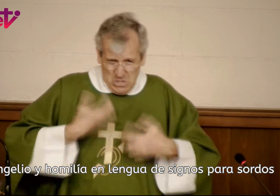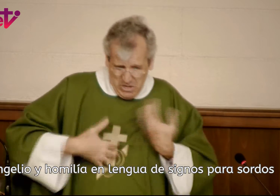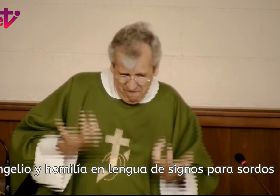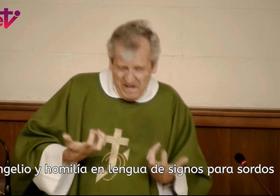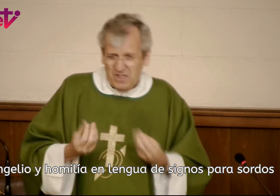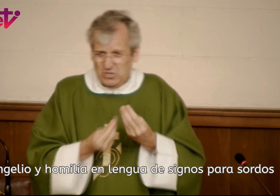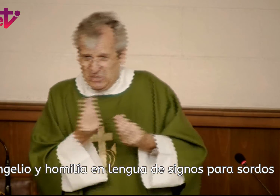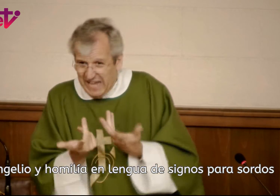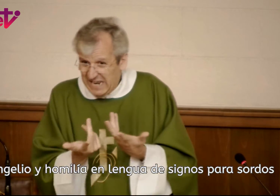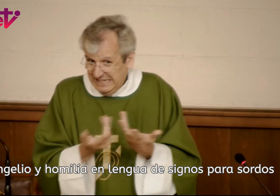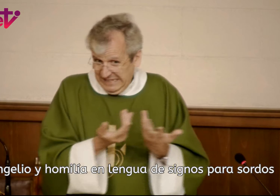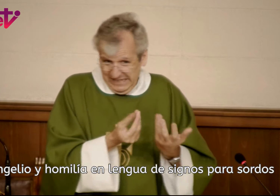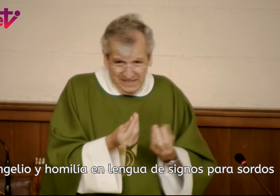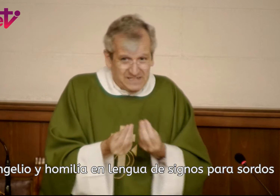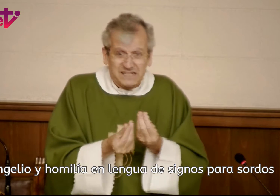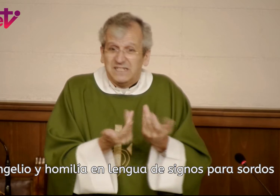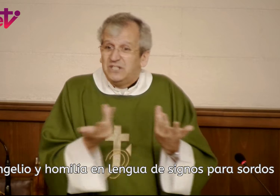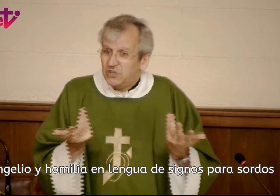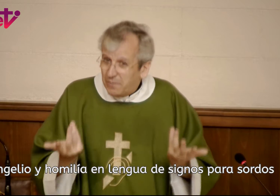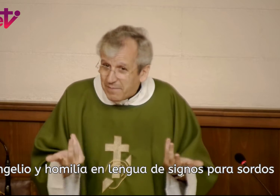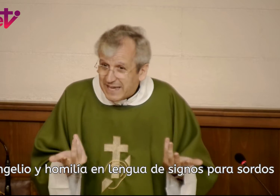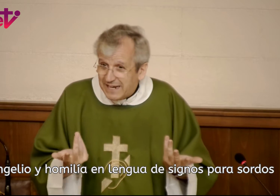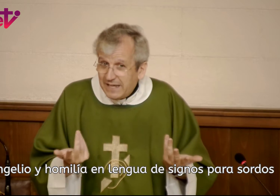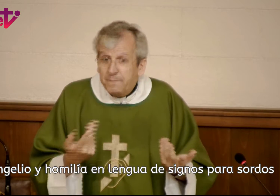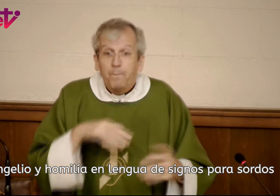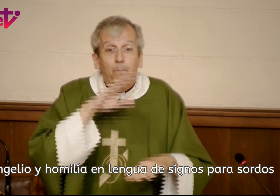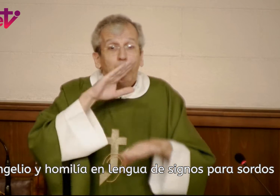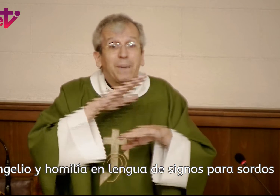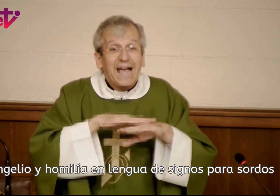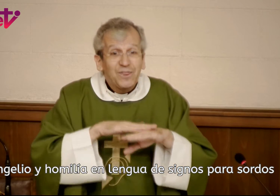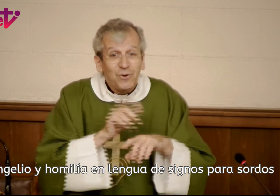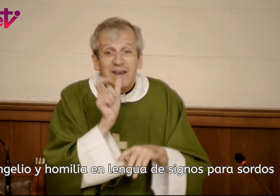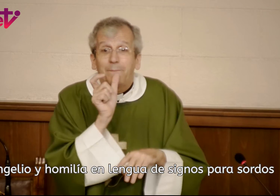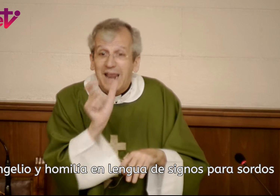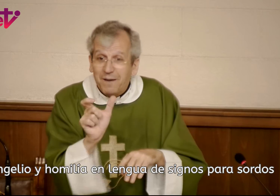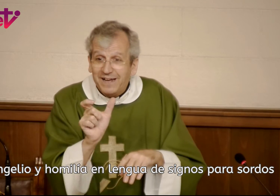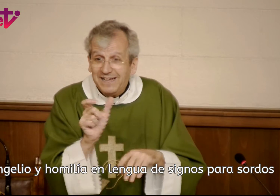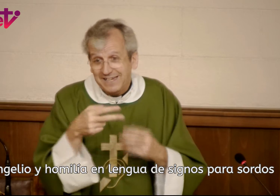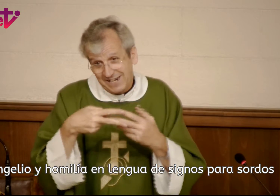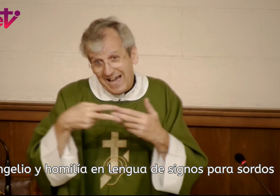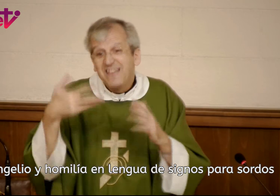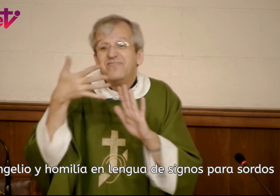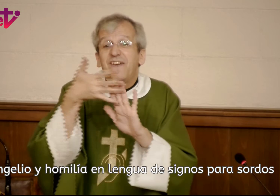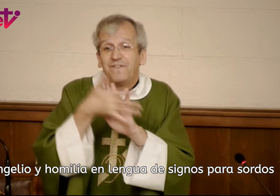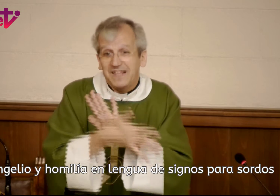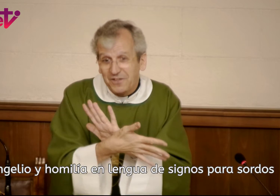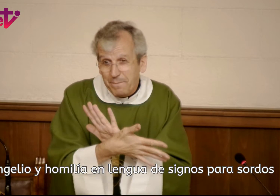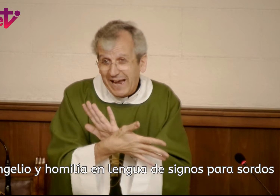con enfados, con tal, no va bien, Pecado, la palabra, la definición de pecado